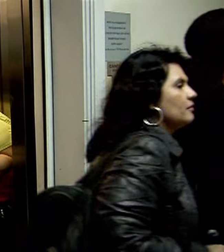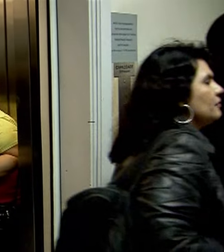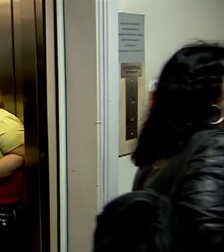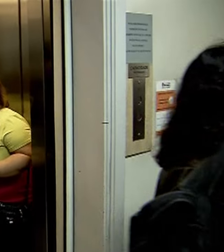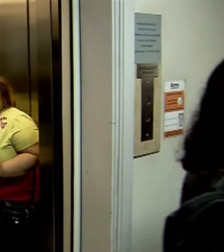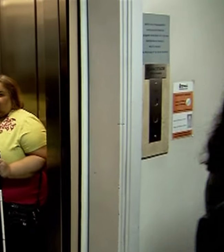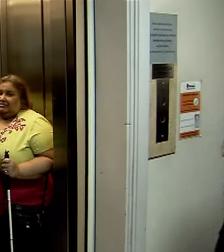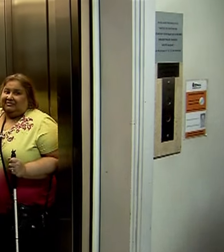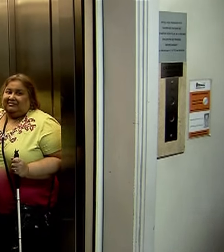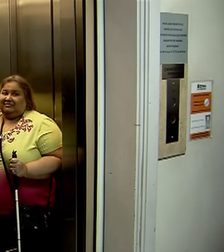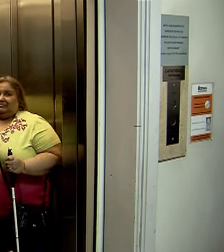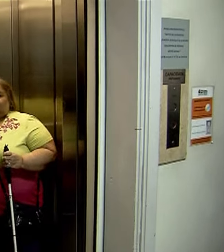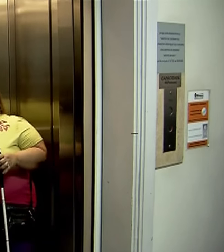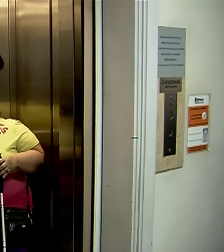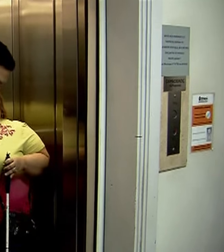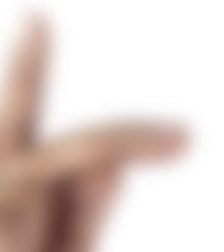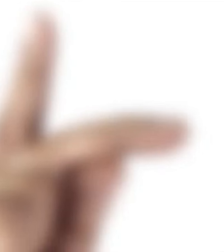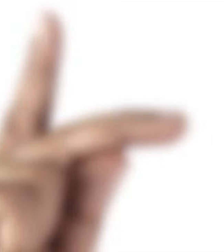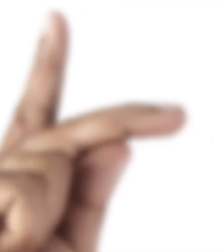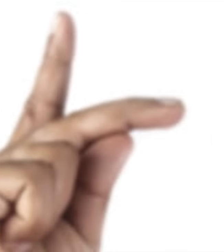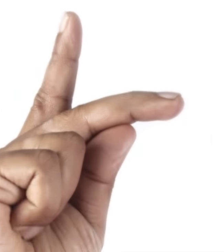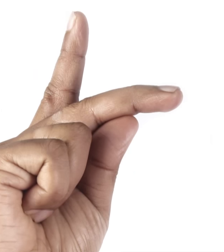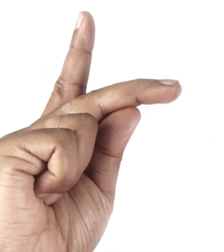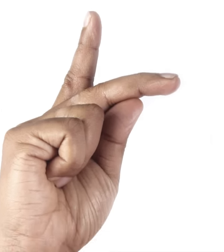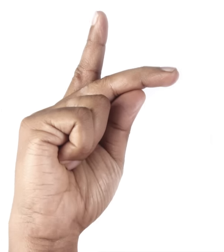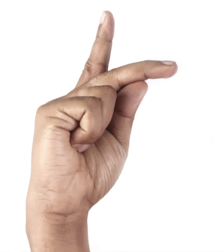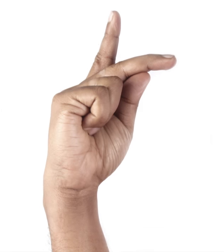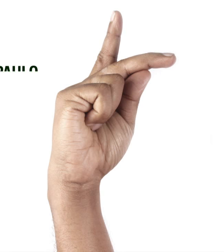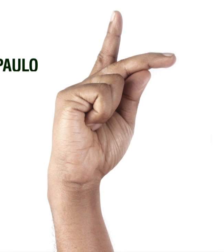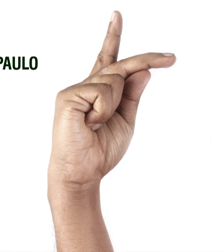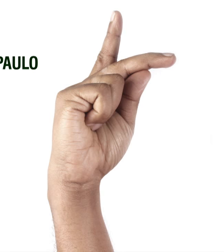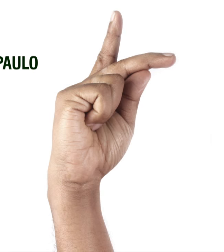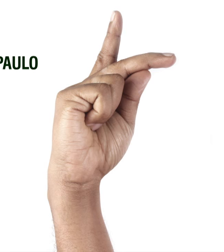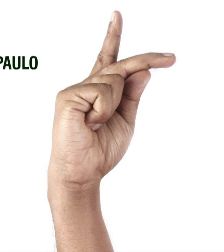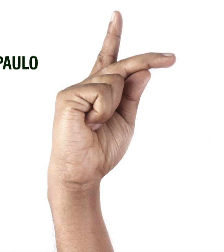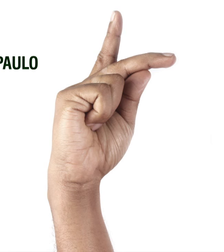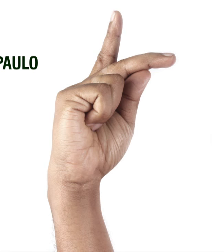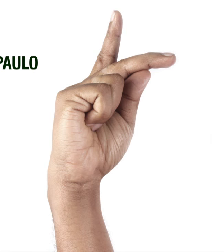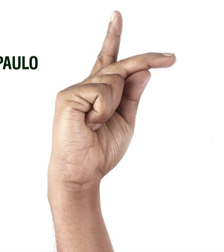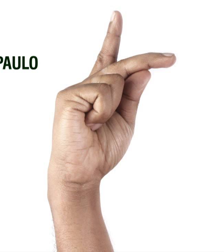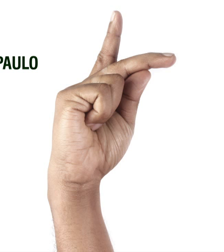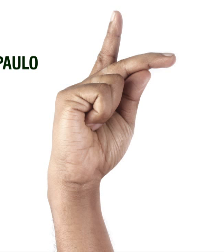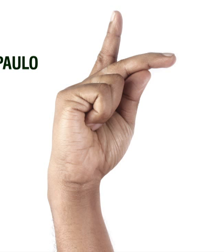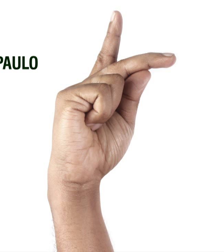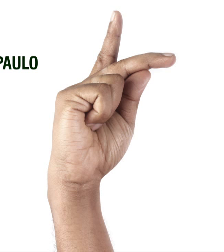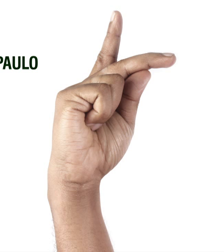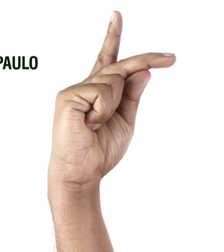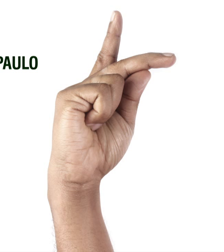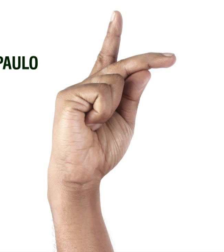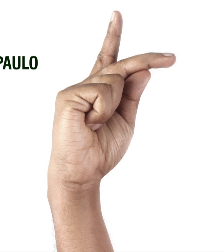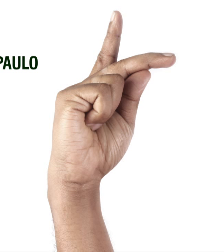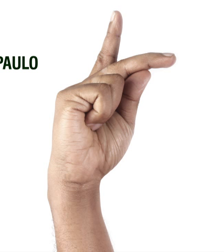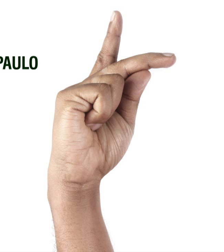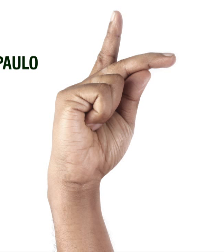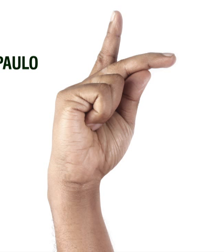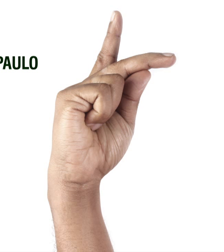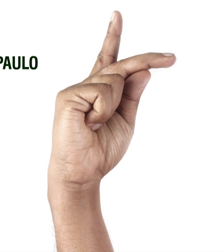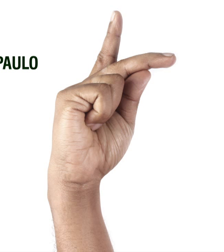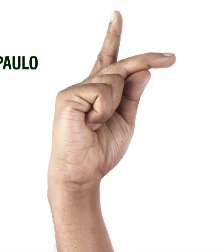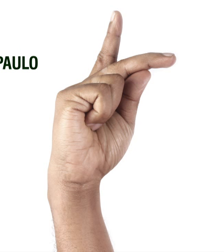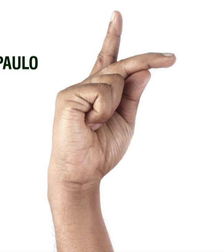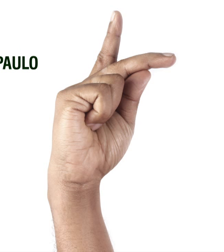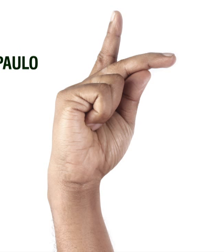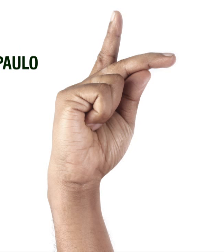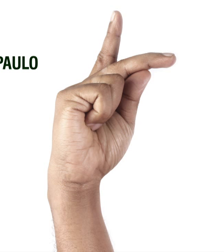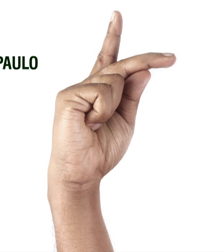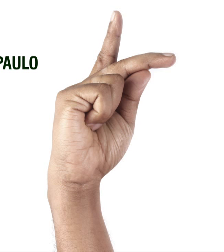até a sede de algum serviço público. O investimento na Central de São Paulo é de quase 7 milhões de reais. É o valor do contrato de